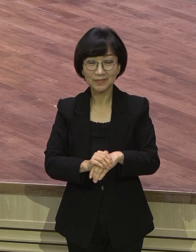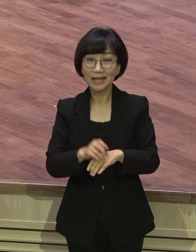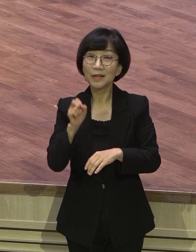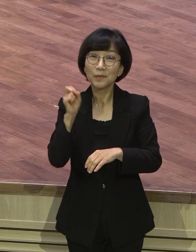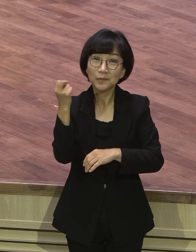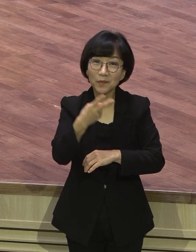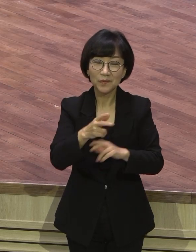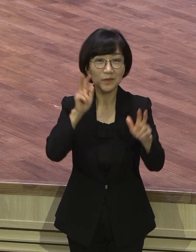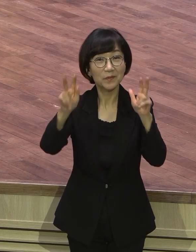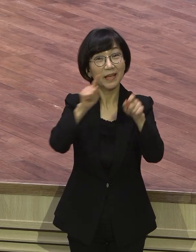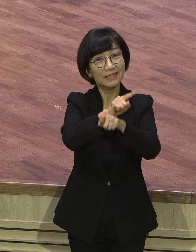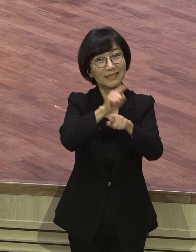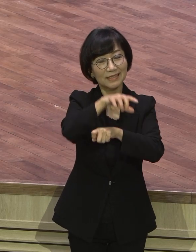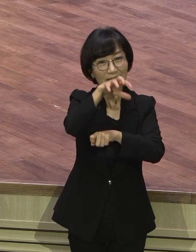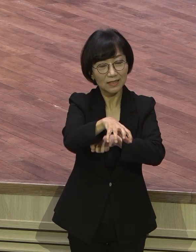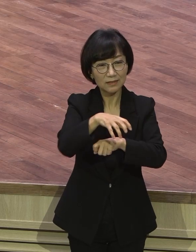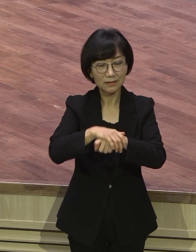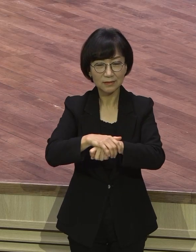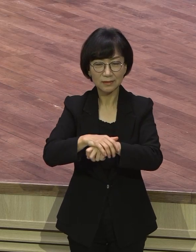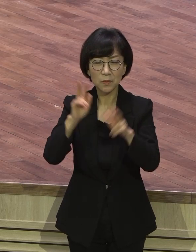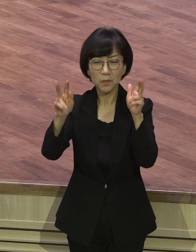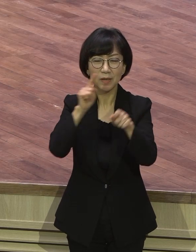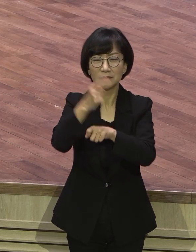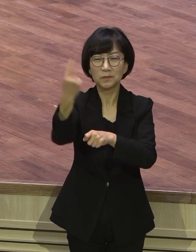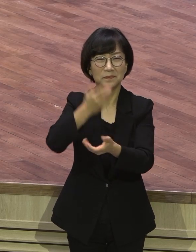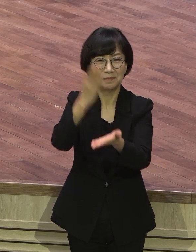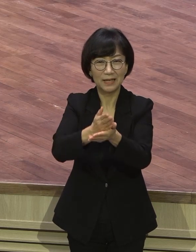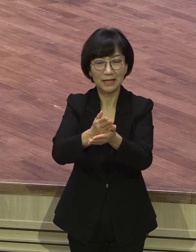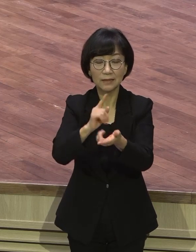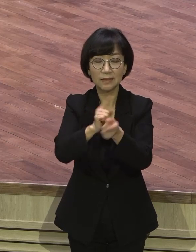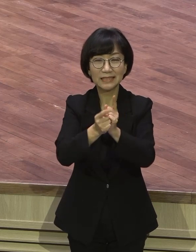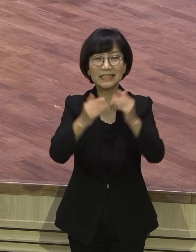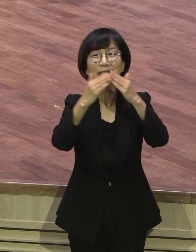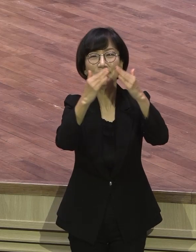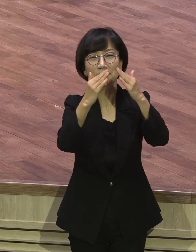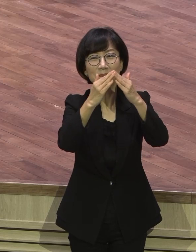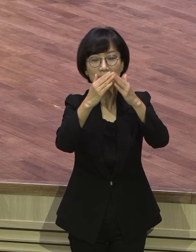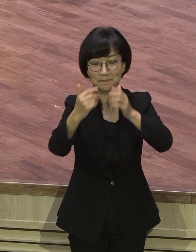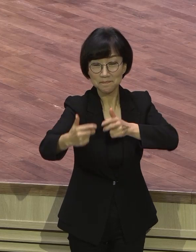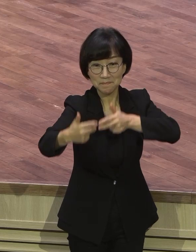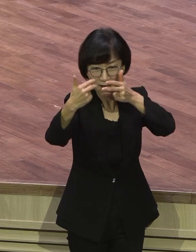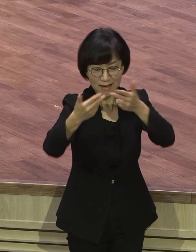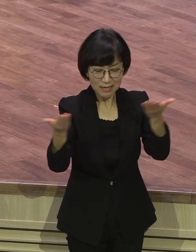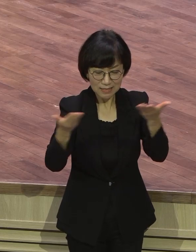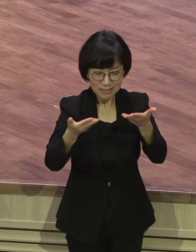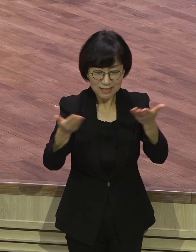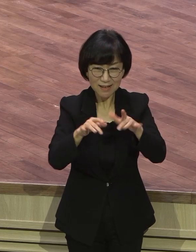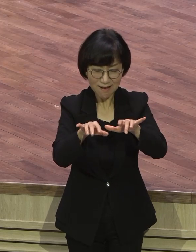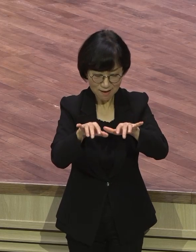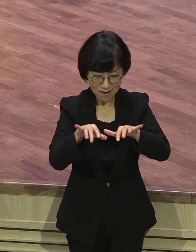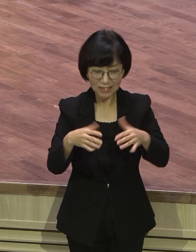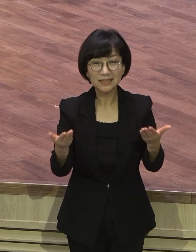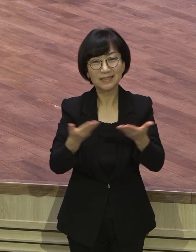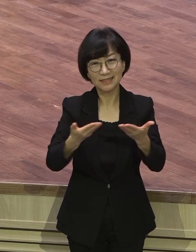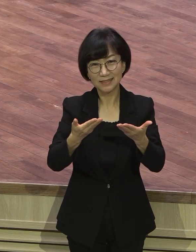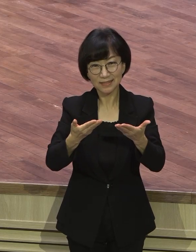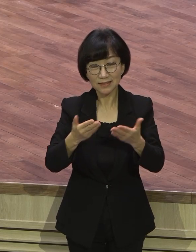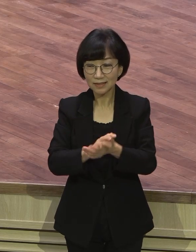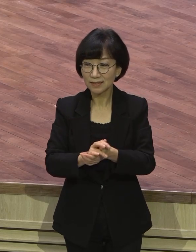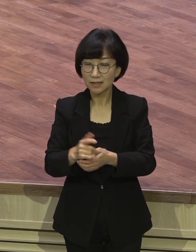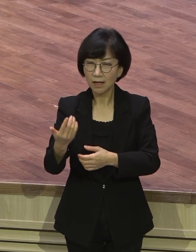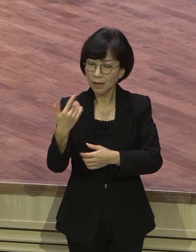재택근무하는 경우도 있고 화상 시스템을 통해 업무를 진행하는 것도 많이 늘고 있어요. 이런 모습을